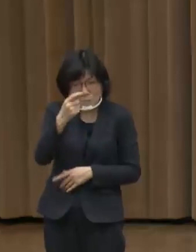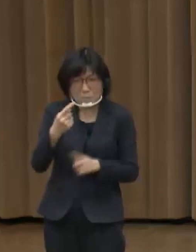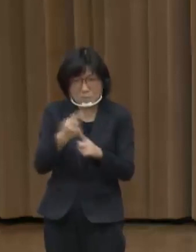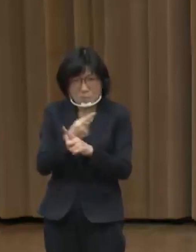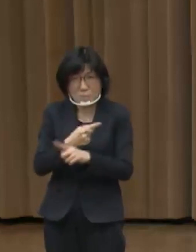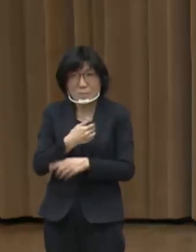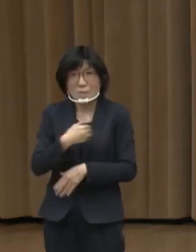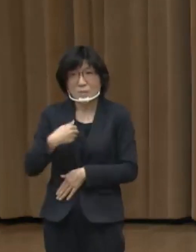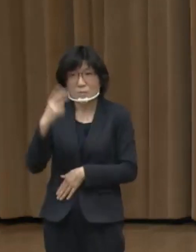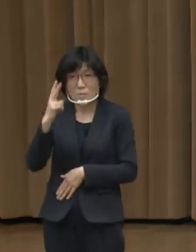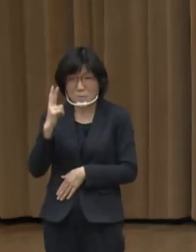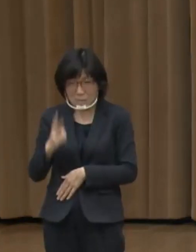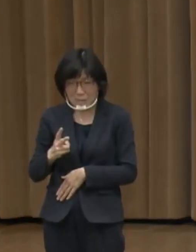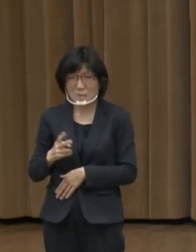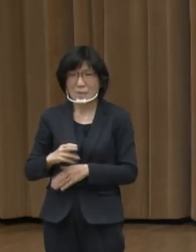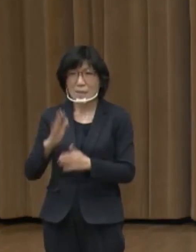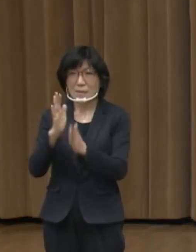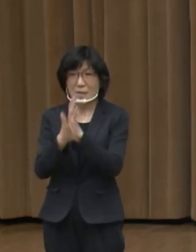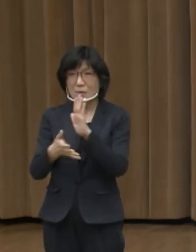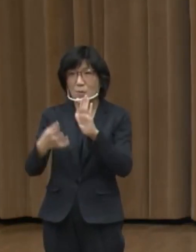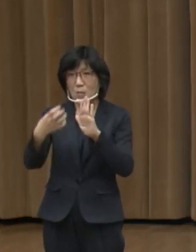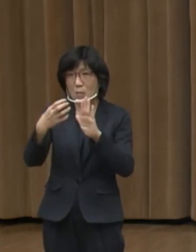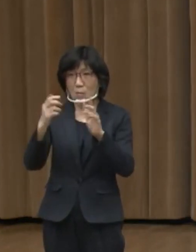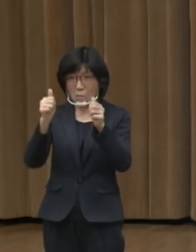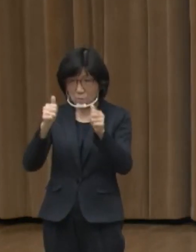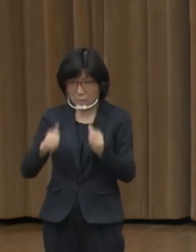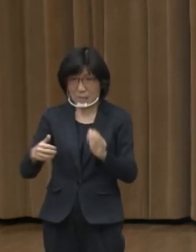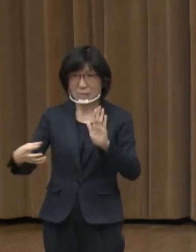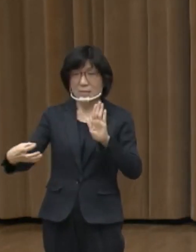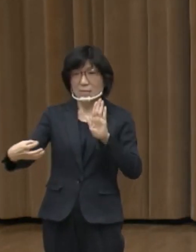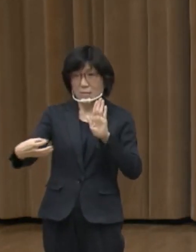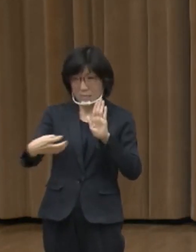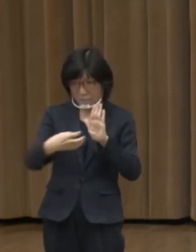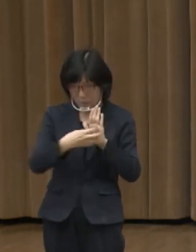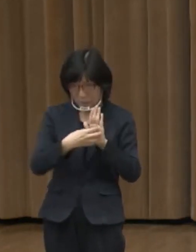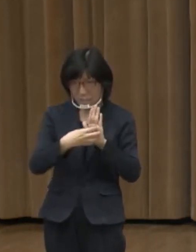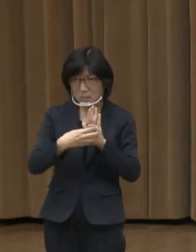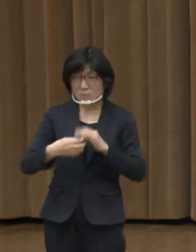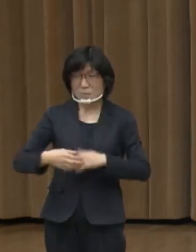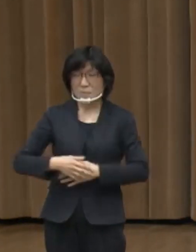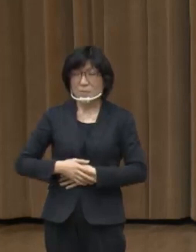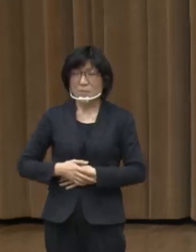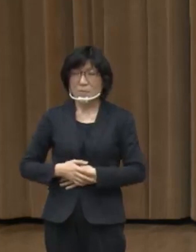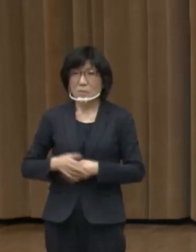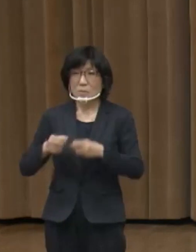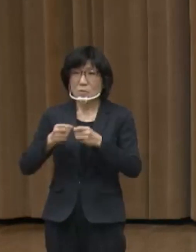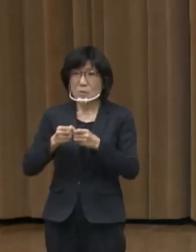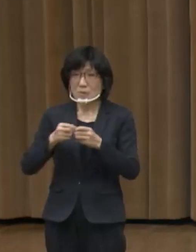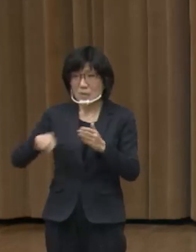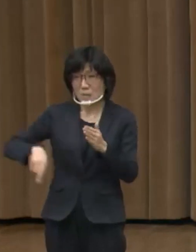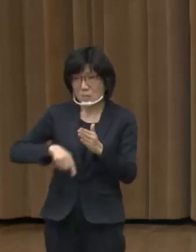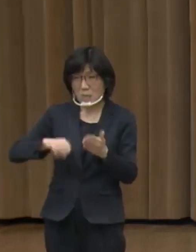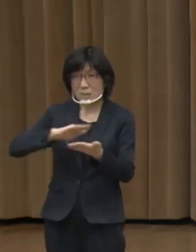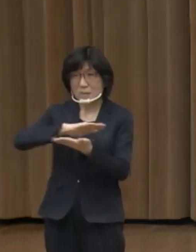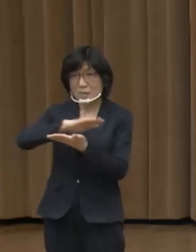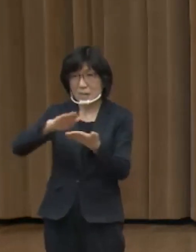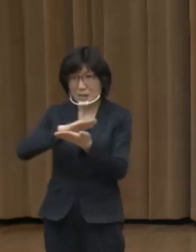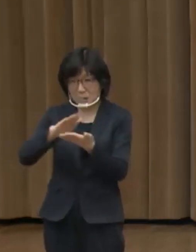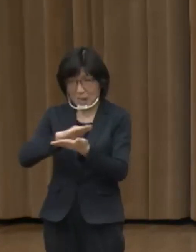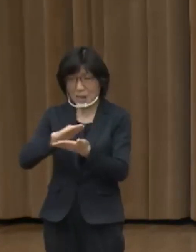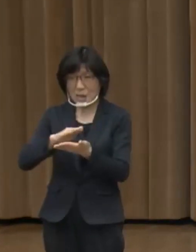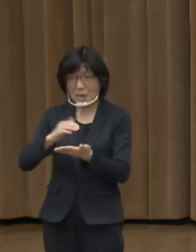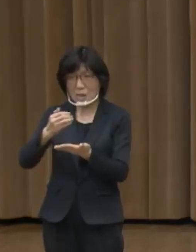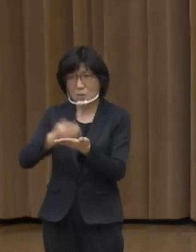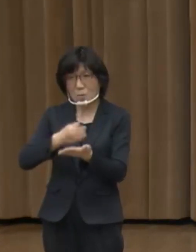来を実施する医療機関を県のホームページでさらに公開いたします。詳しくは埼玉後遺